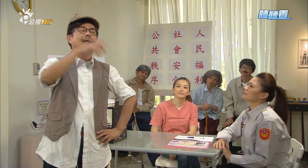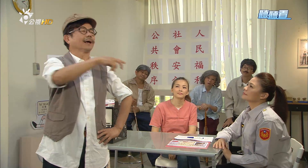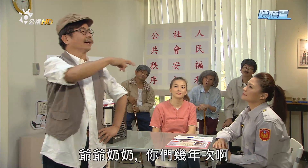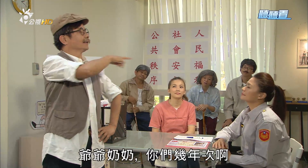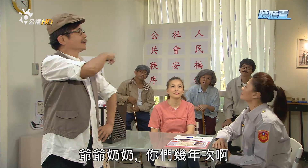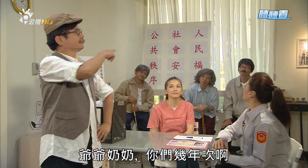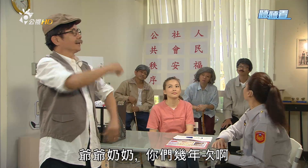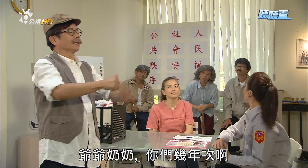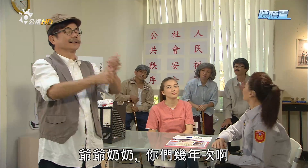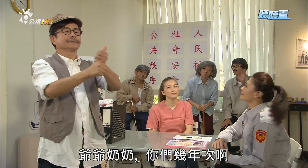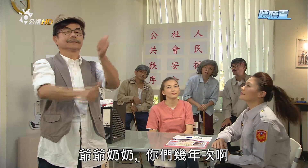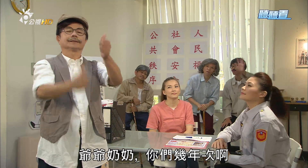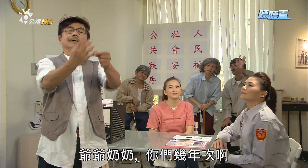爷爷奶奶，你们几年次啊？